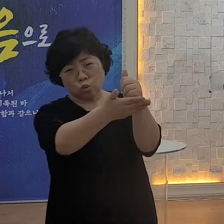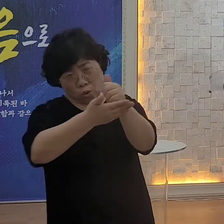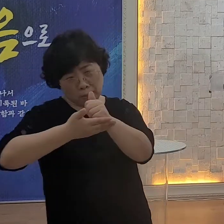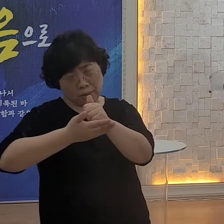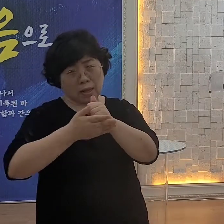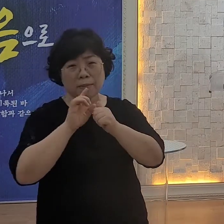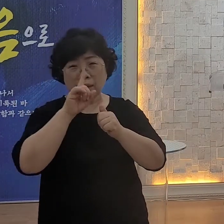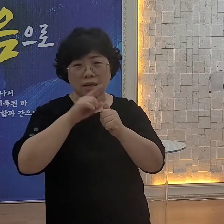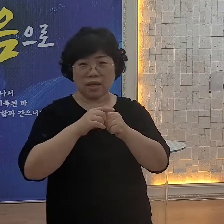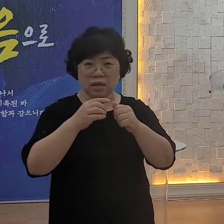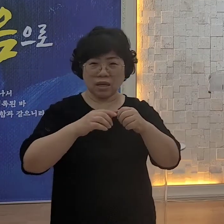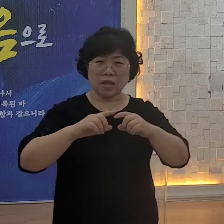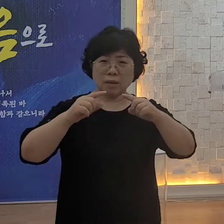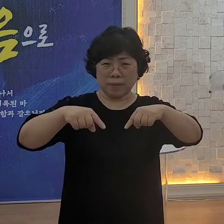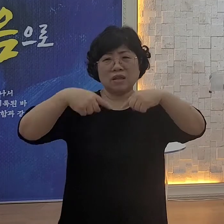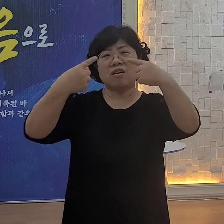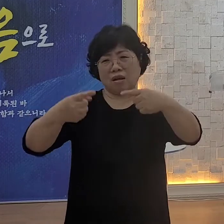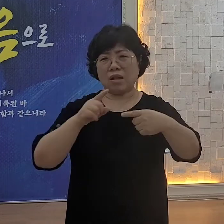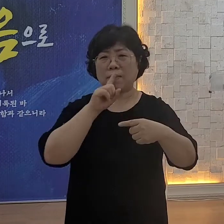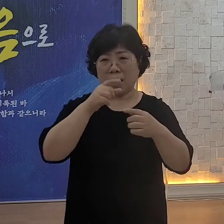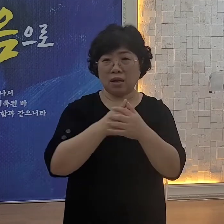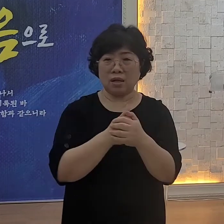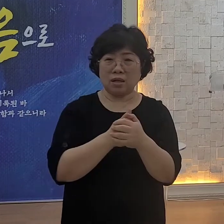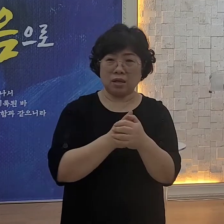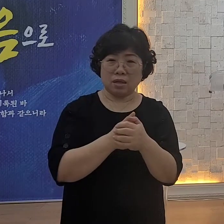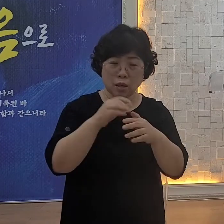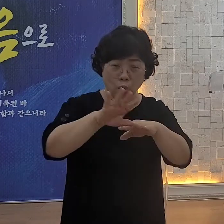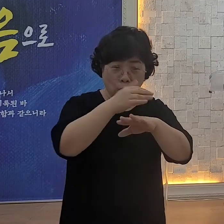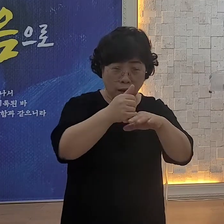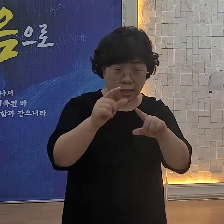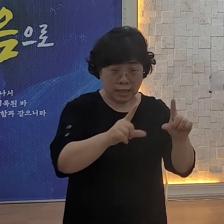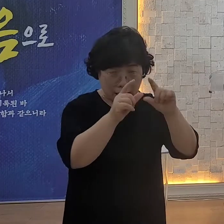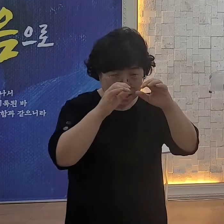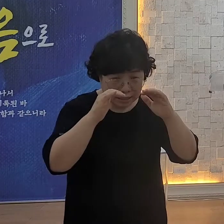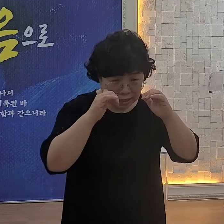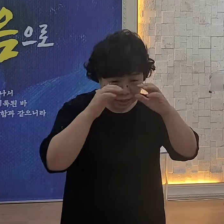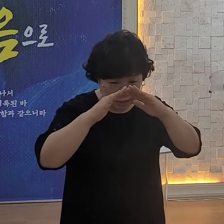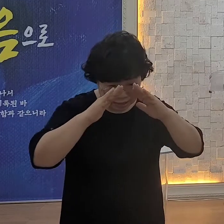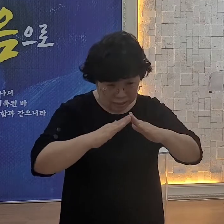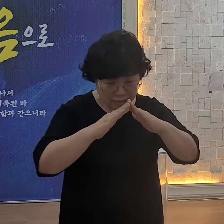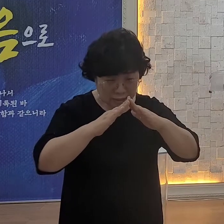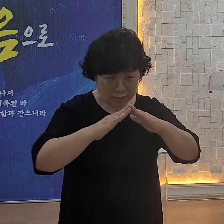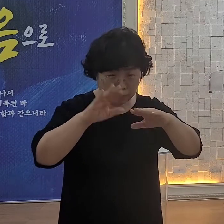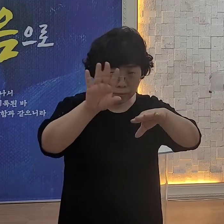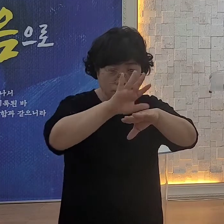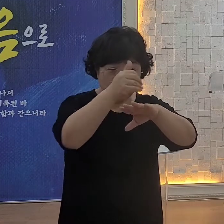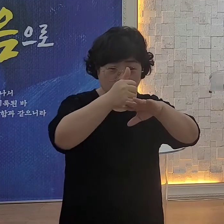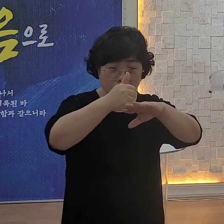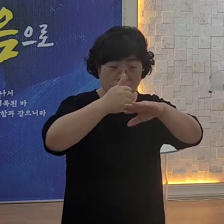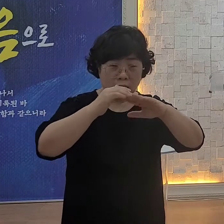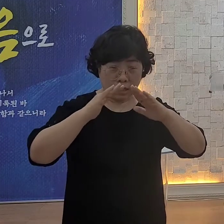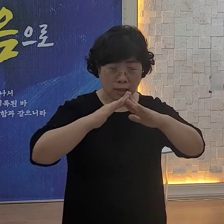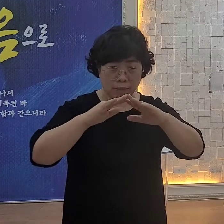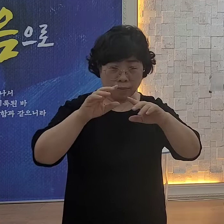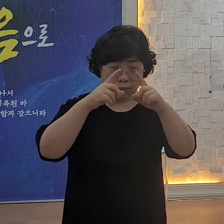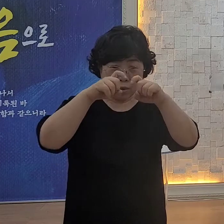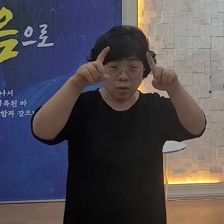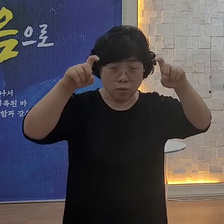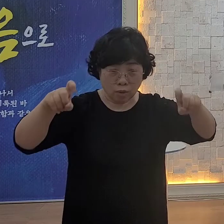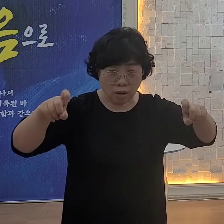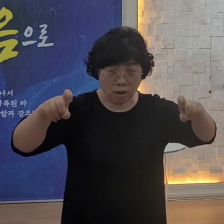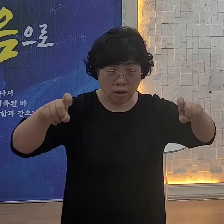그 궁전에 초대되어 가지고 최고의 통치자에게 가까이 갈 수 있는 기회를 얻었다. 이